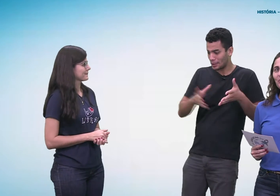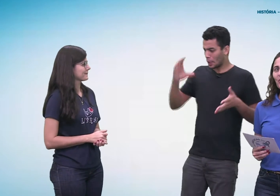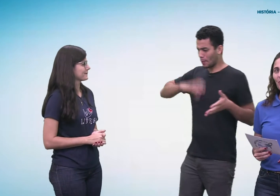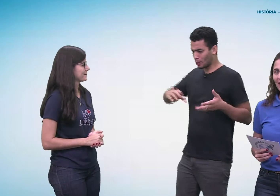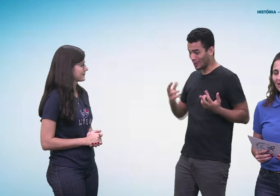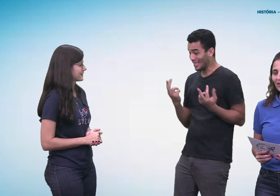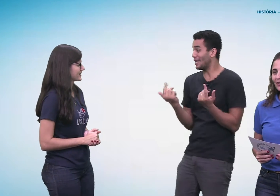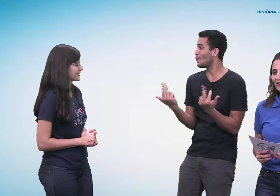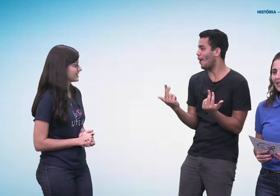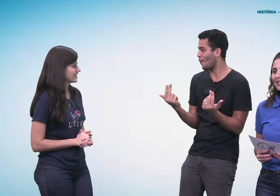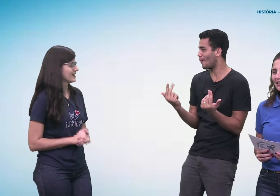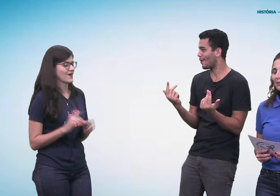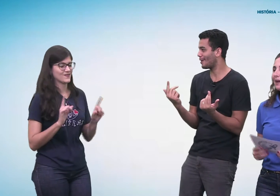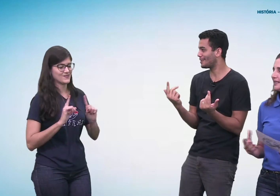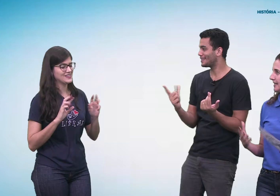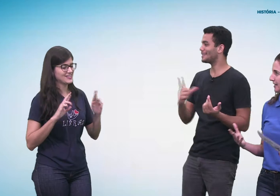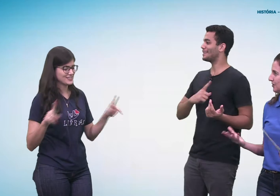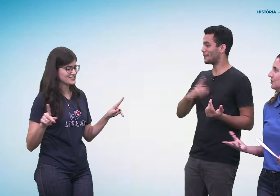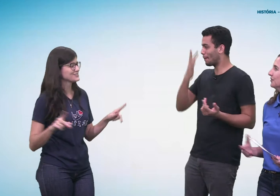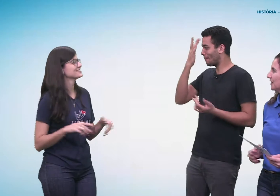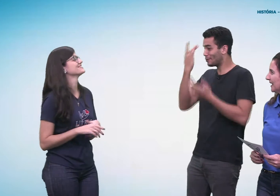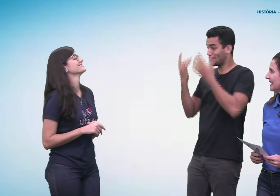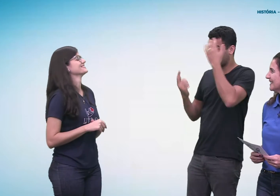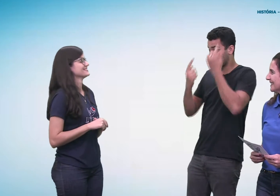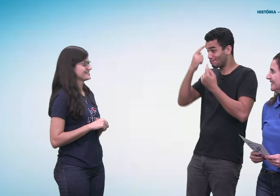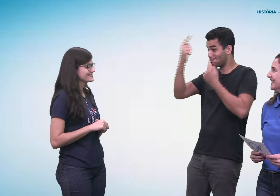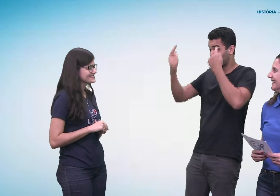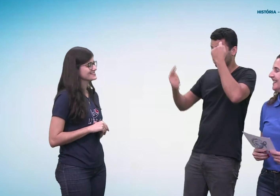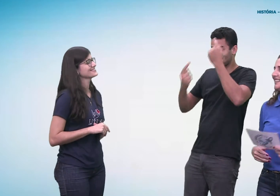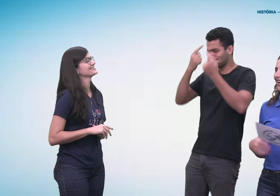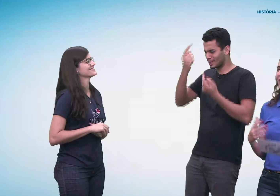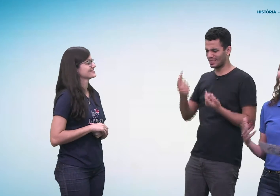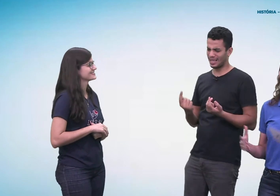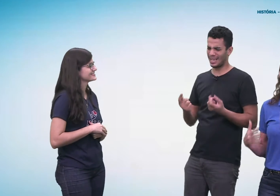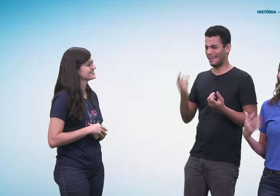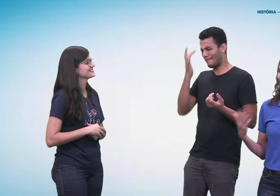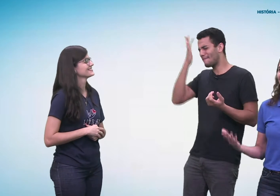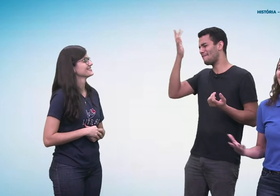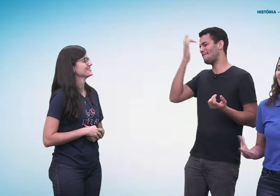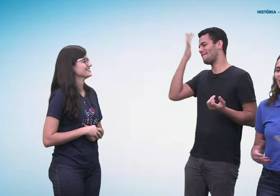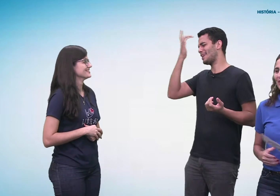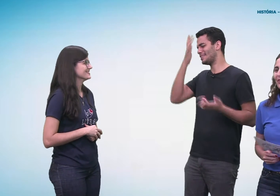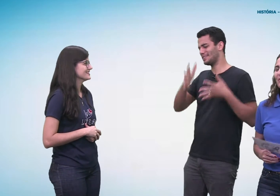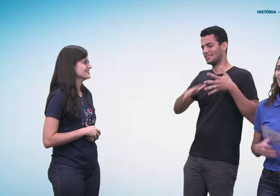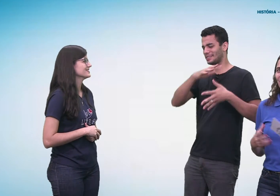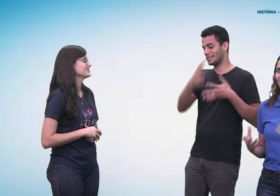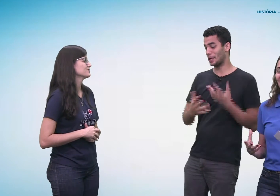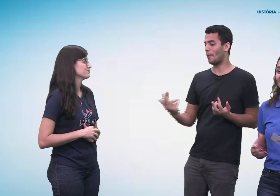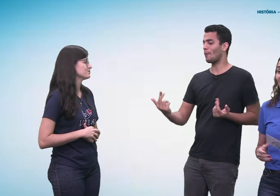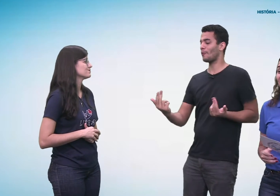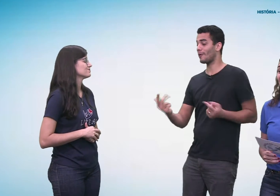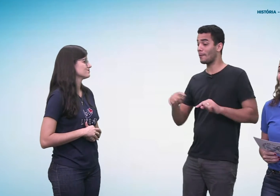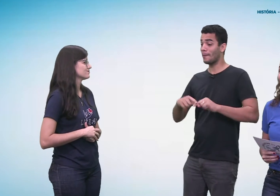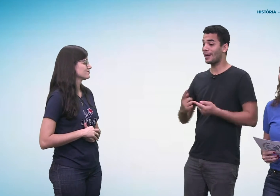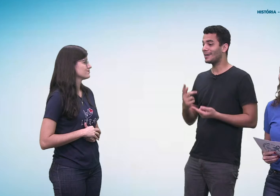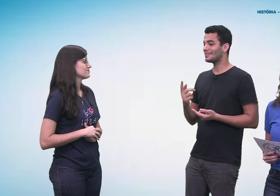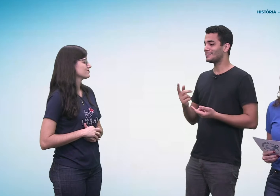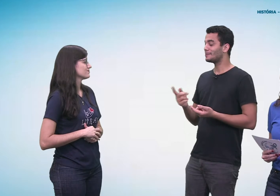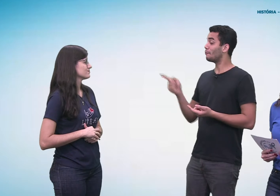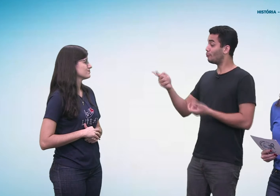pouco mais, a gente vê que tem bastante diferença e que acontece de uma forma mais direta. E uma coisa que